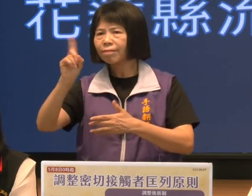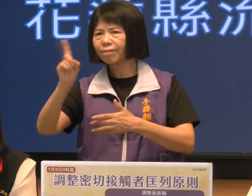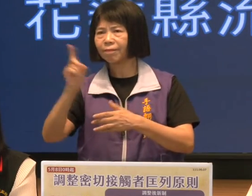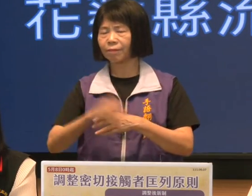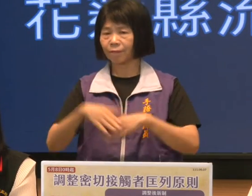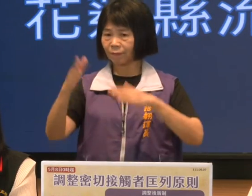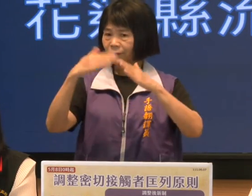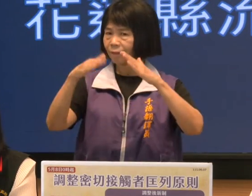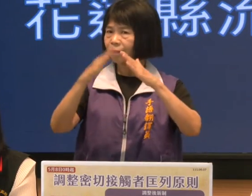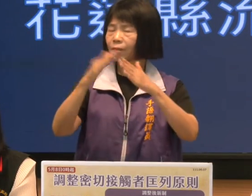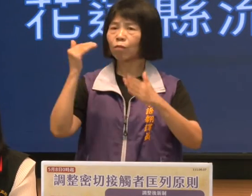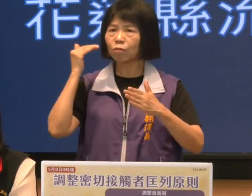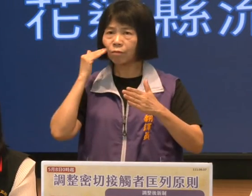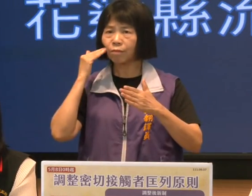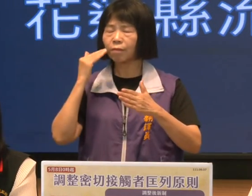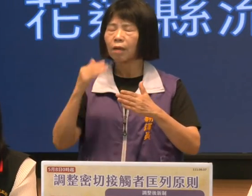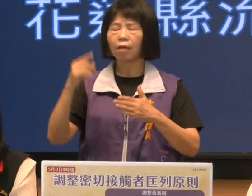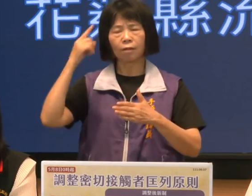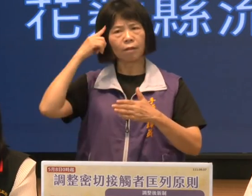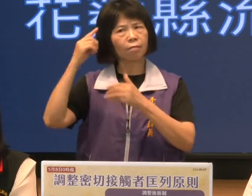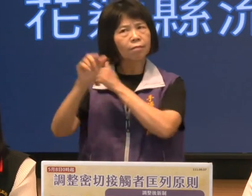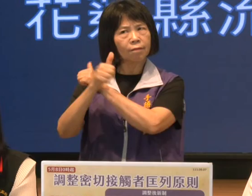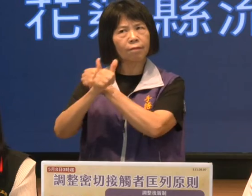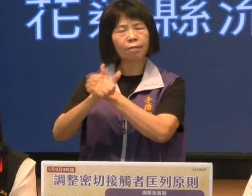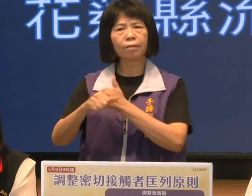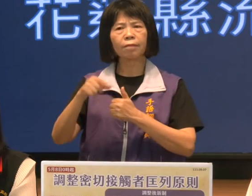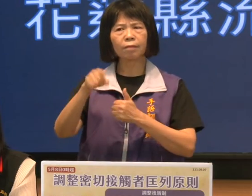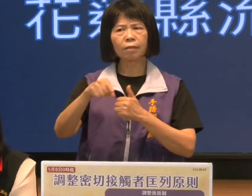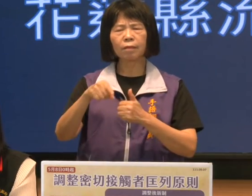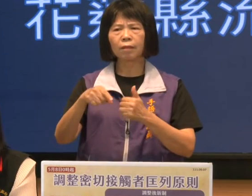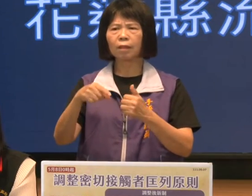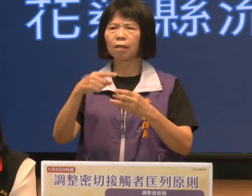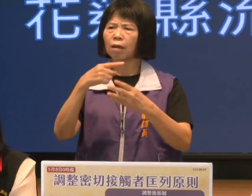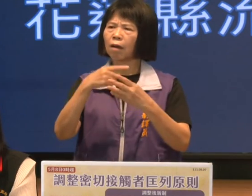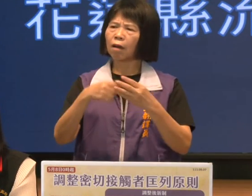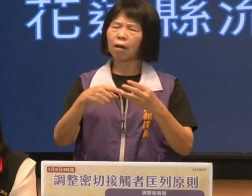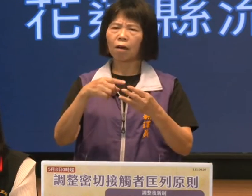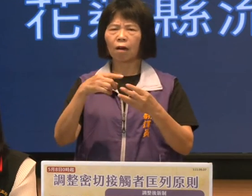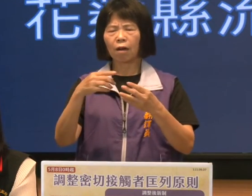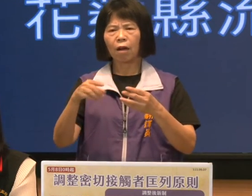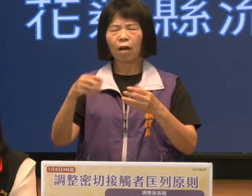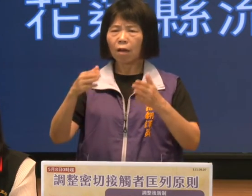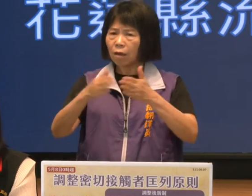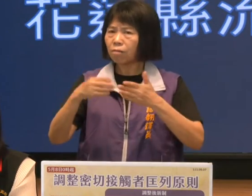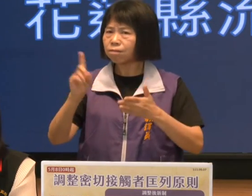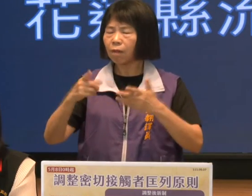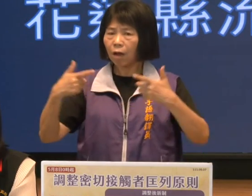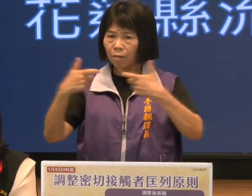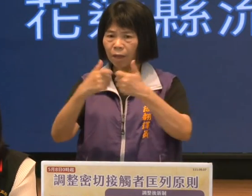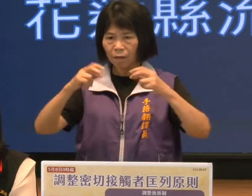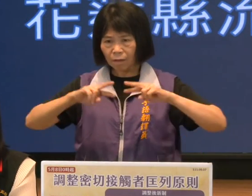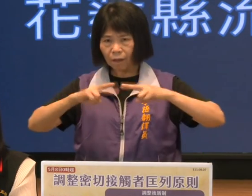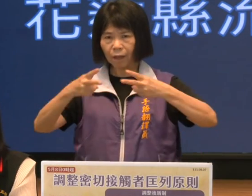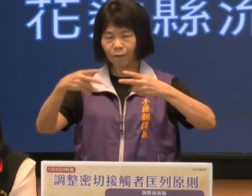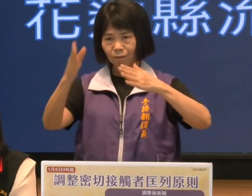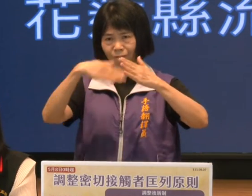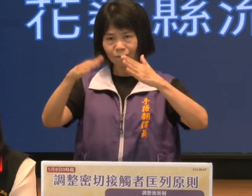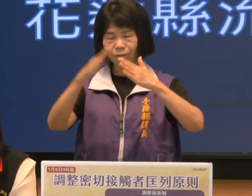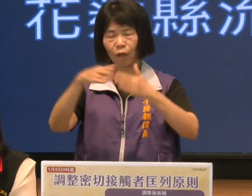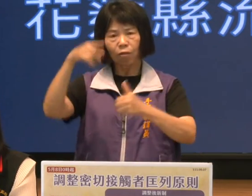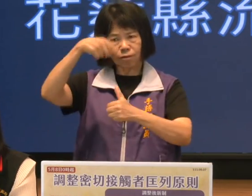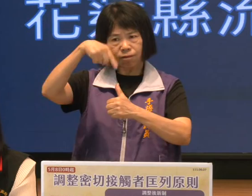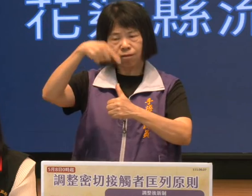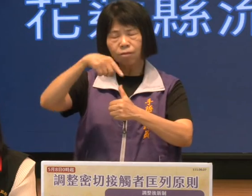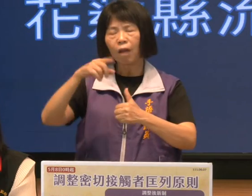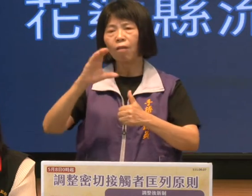说学校如果它考量它的一个运作的量能，他觉得需要去因应调整学校的一个授课